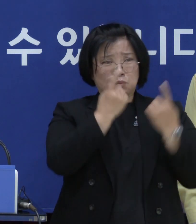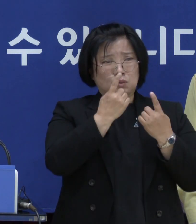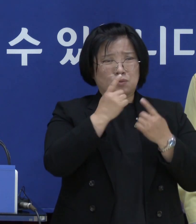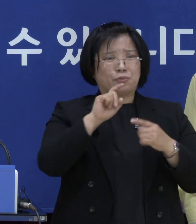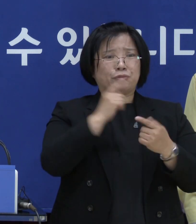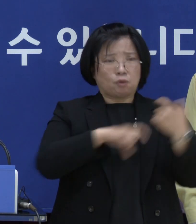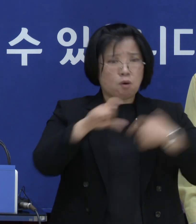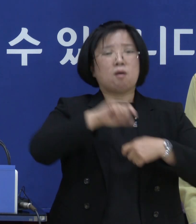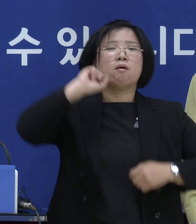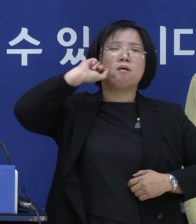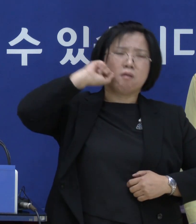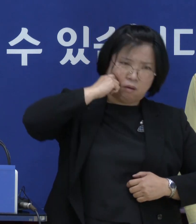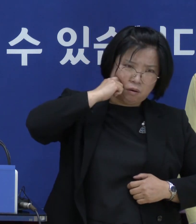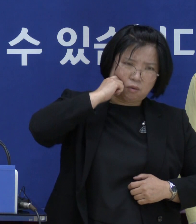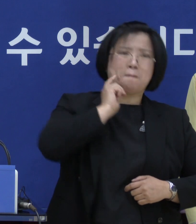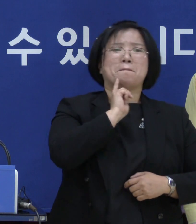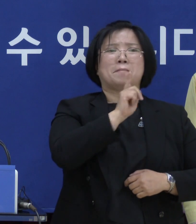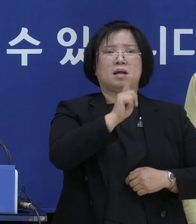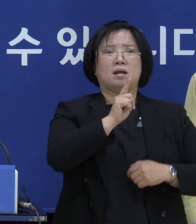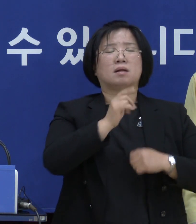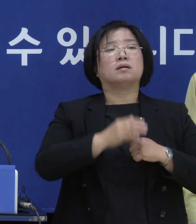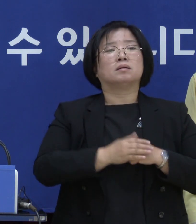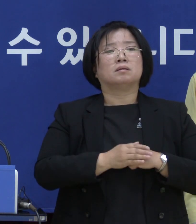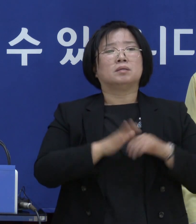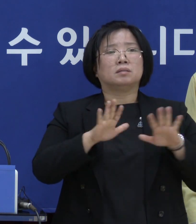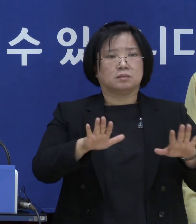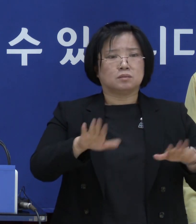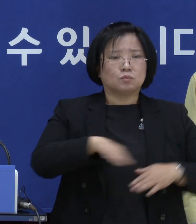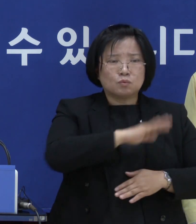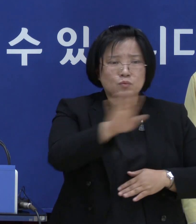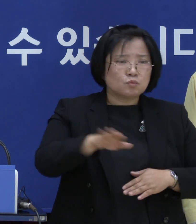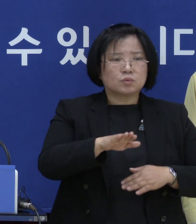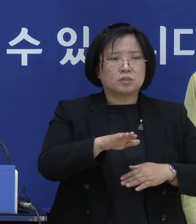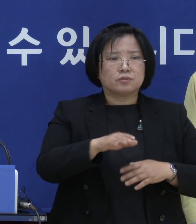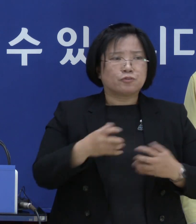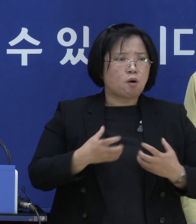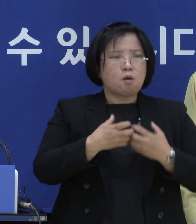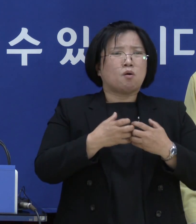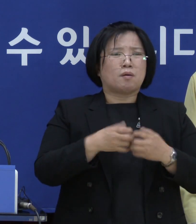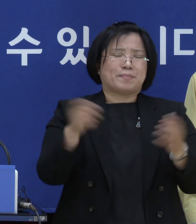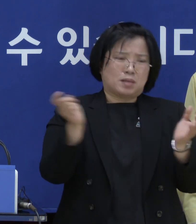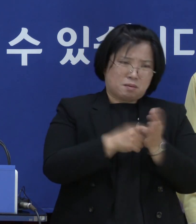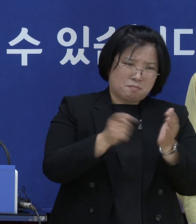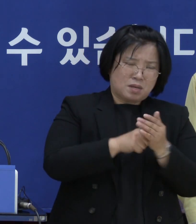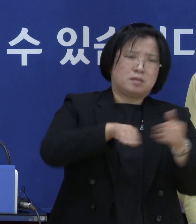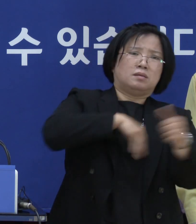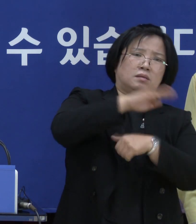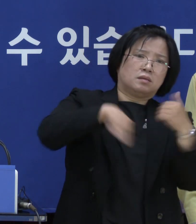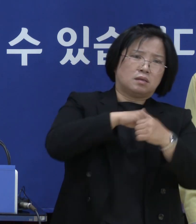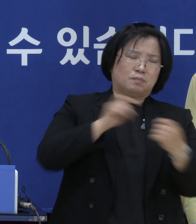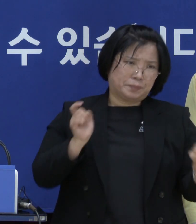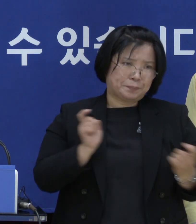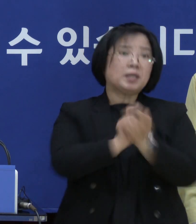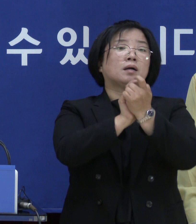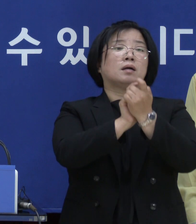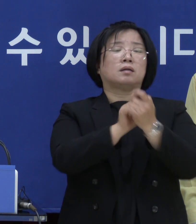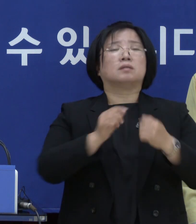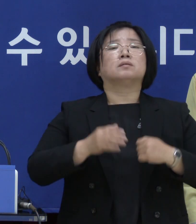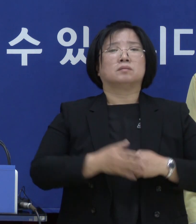합니다. 지금 우리는 어느 때보다도 엄중하고 비상한 상황에 직면해 있습니다.